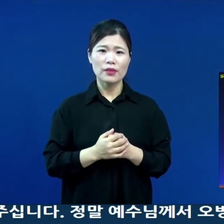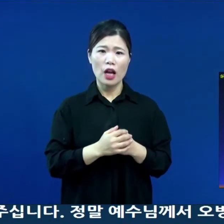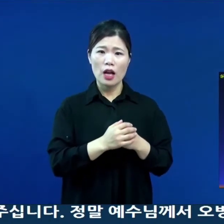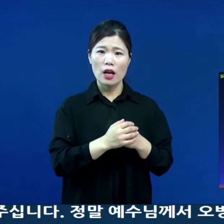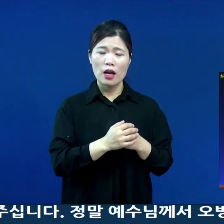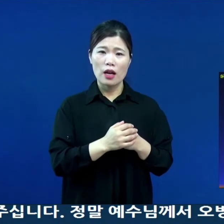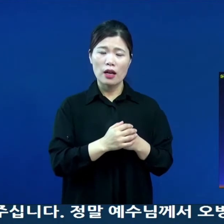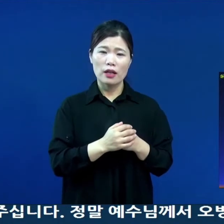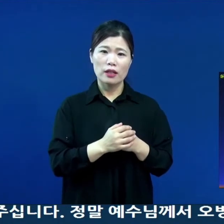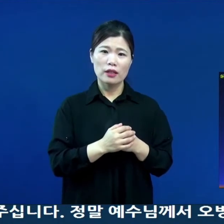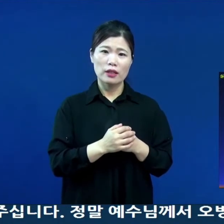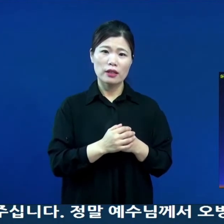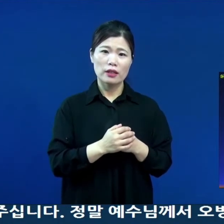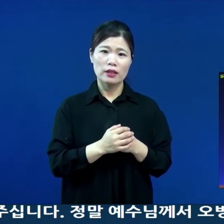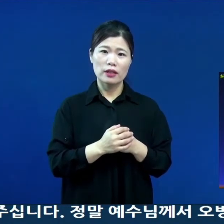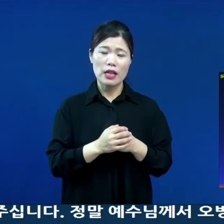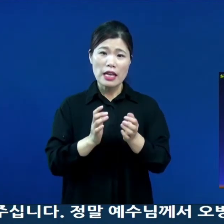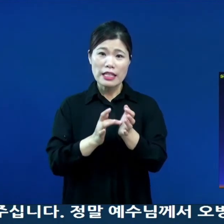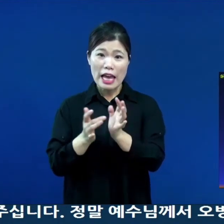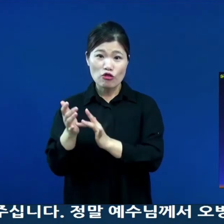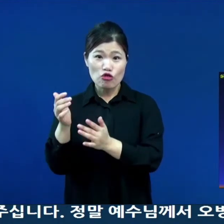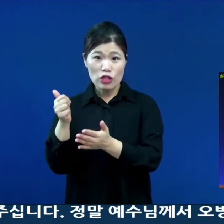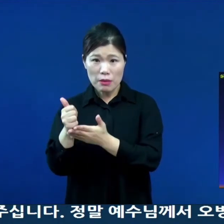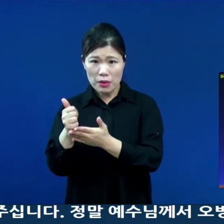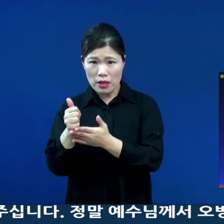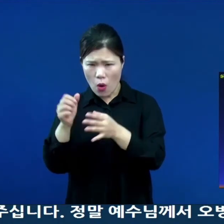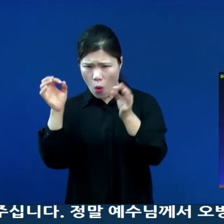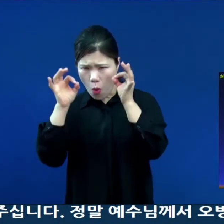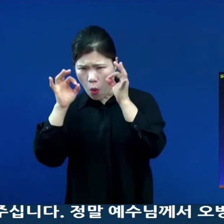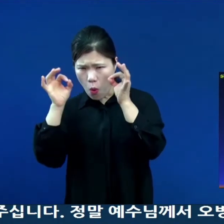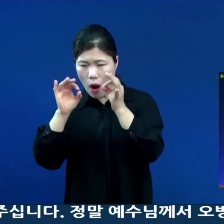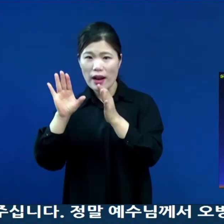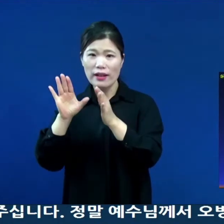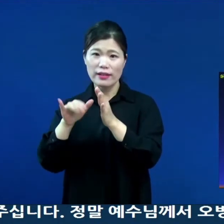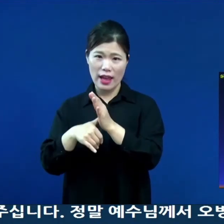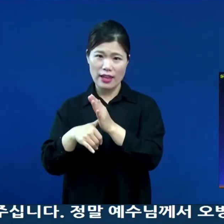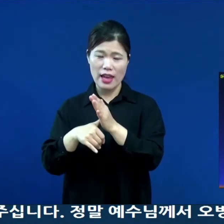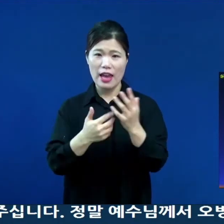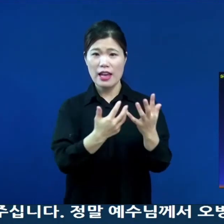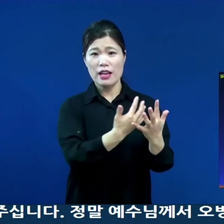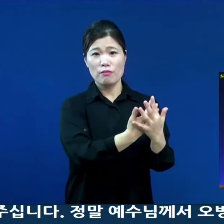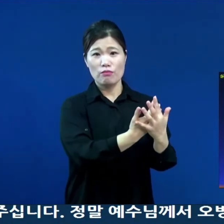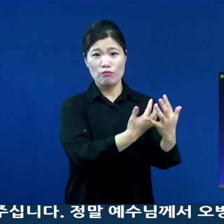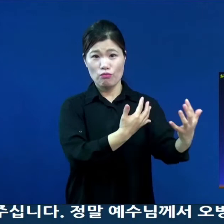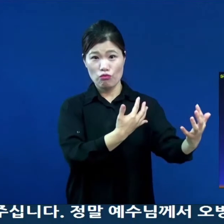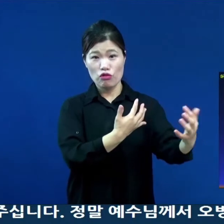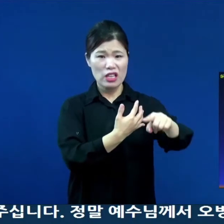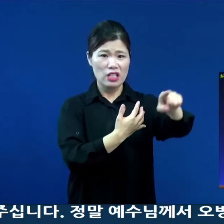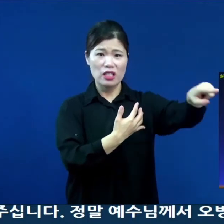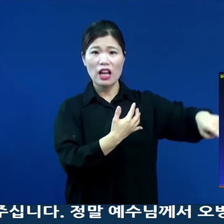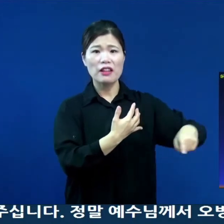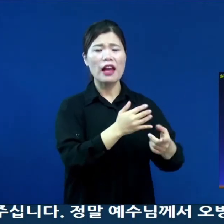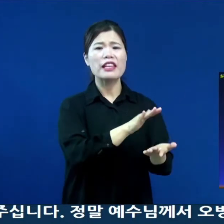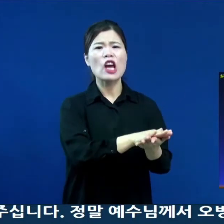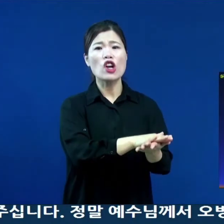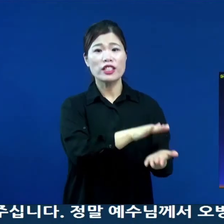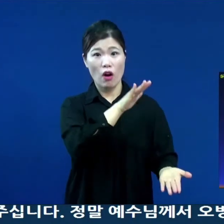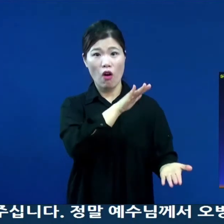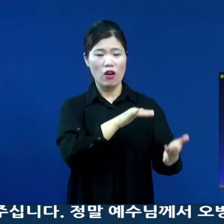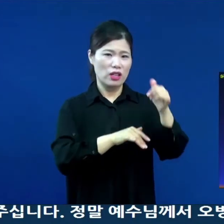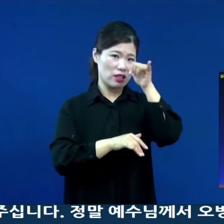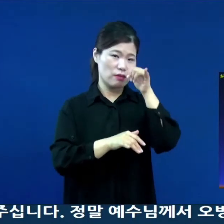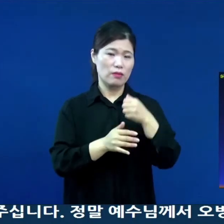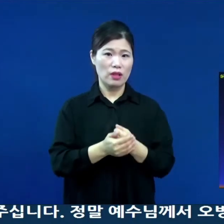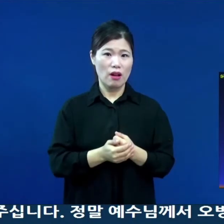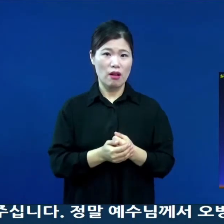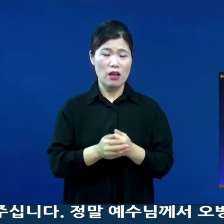숨어있는 예수님 추적할 때 이 무리들 속에 열정이 있었습니까? 없었습니까? 있었죠.